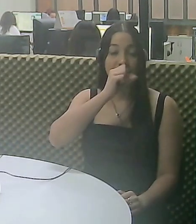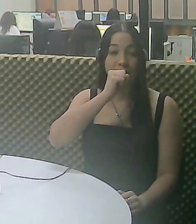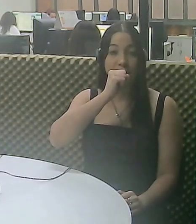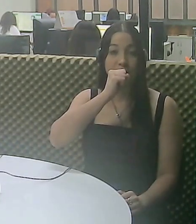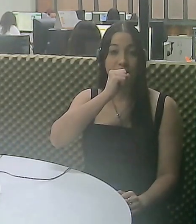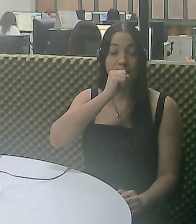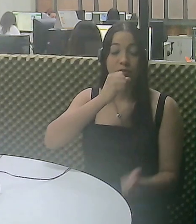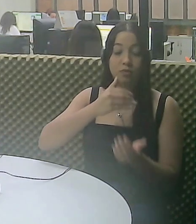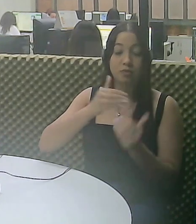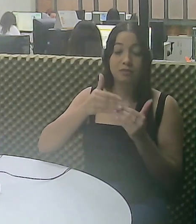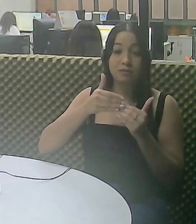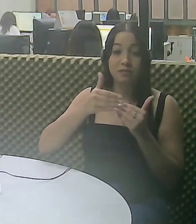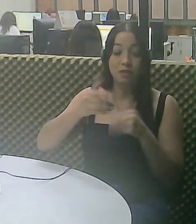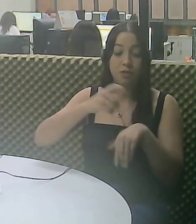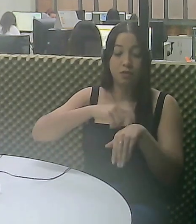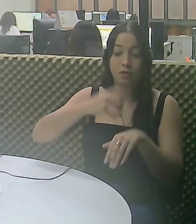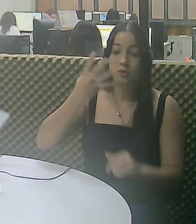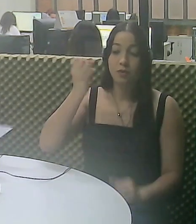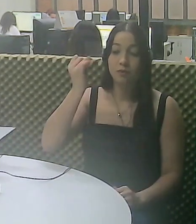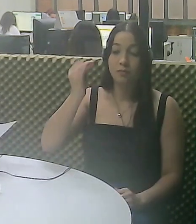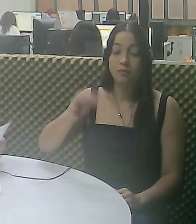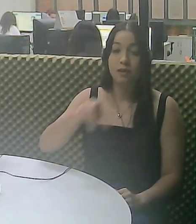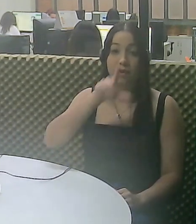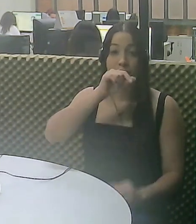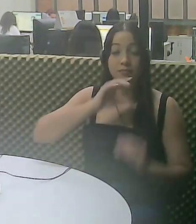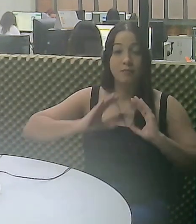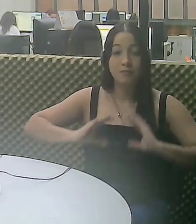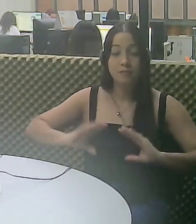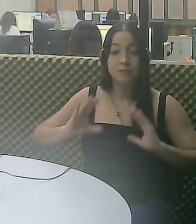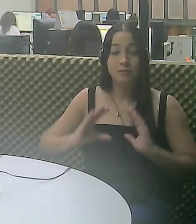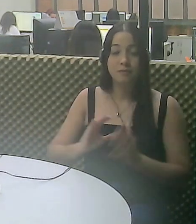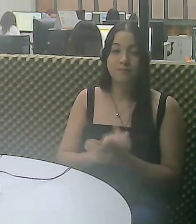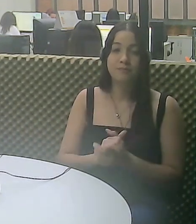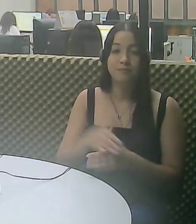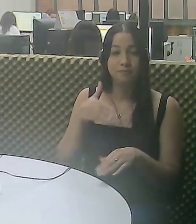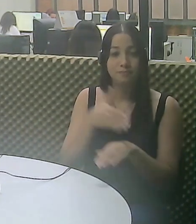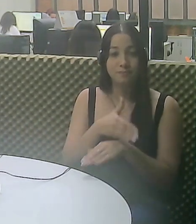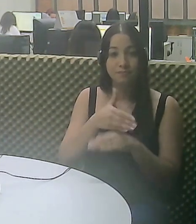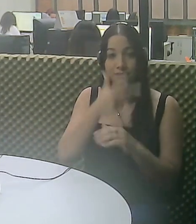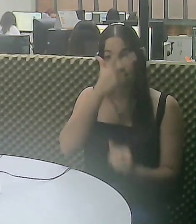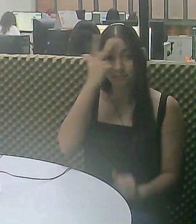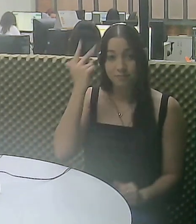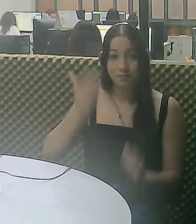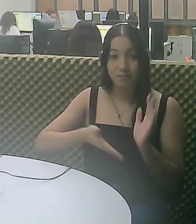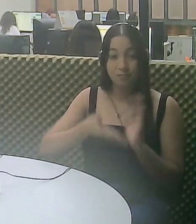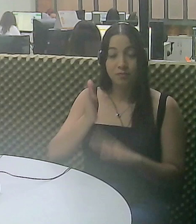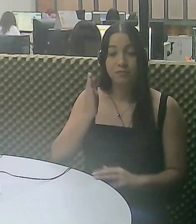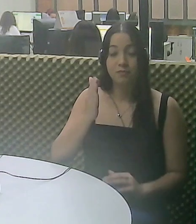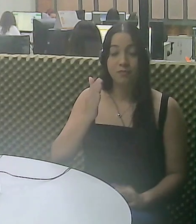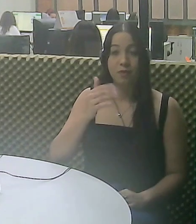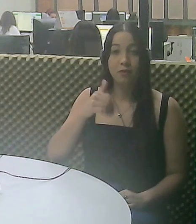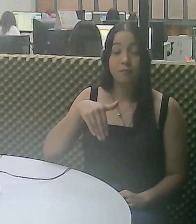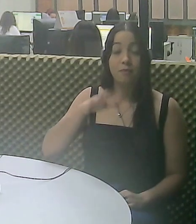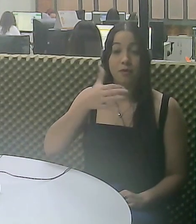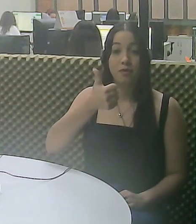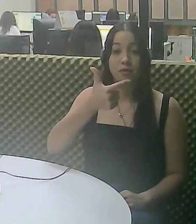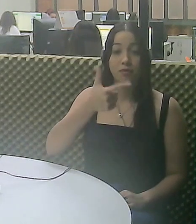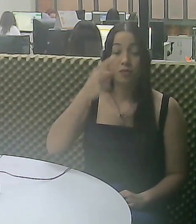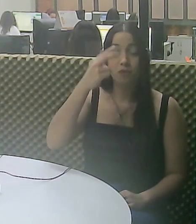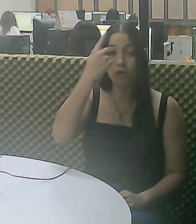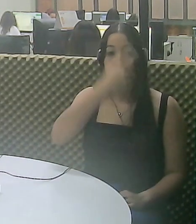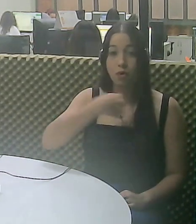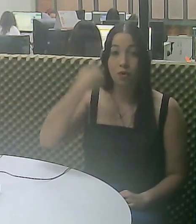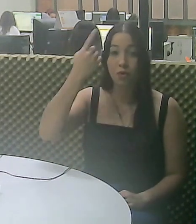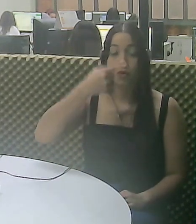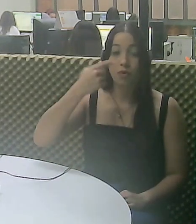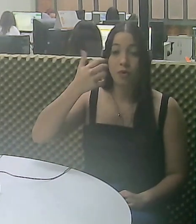com largadas às 4 da manhã no Parque do Sabiá. Os participantes levaram mais de 12 horas para concluir